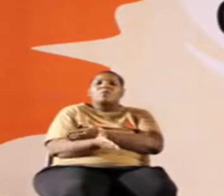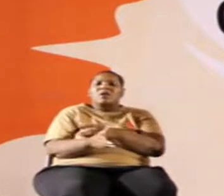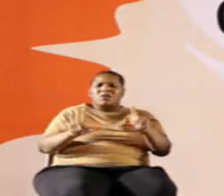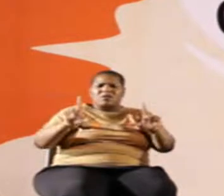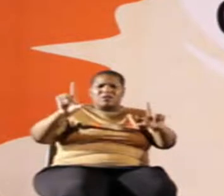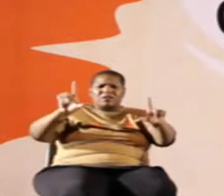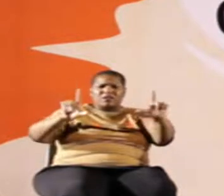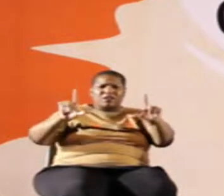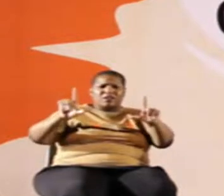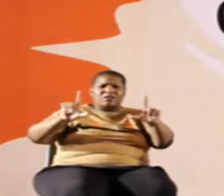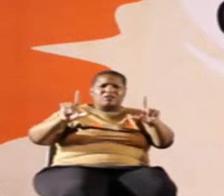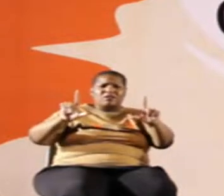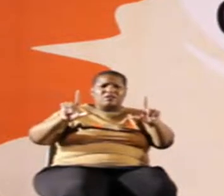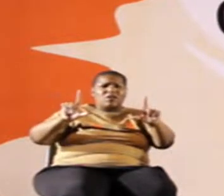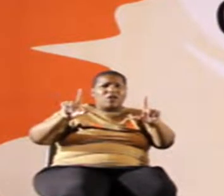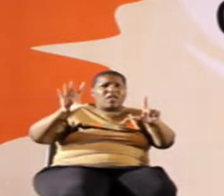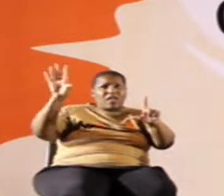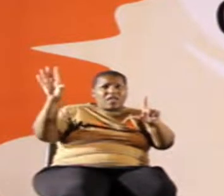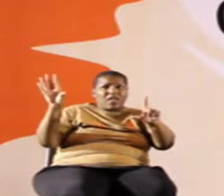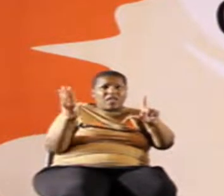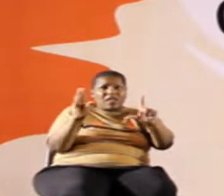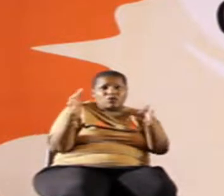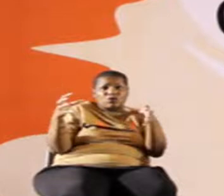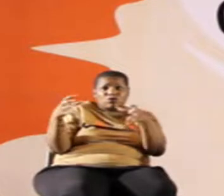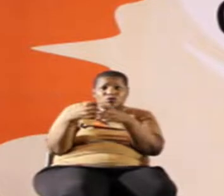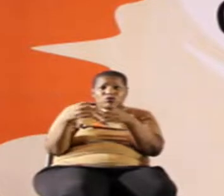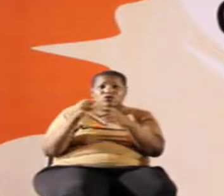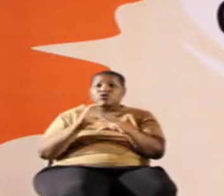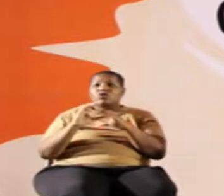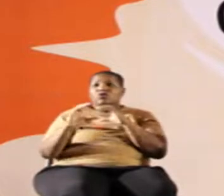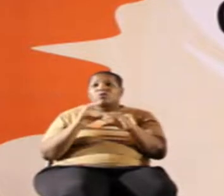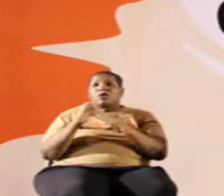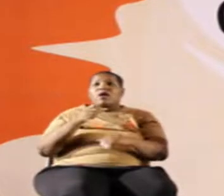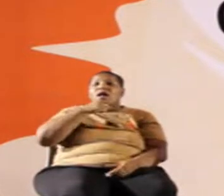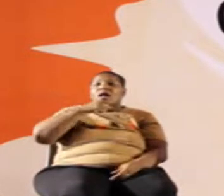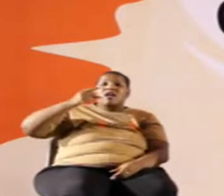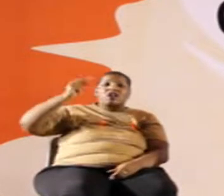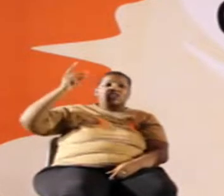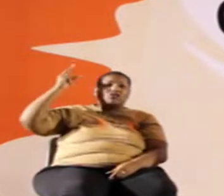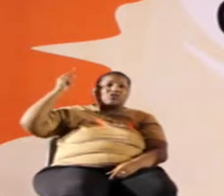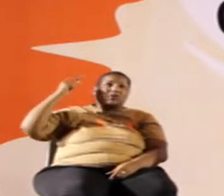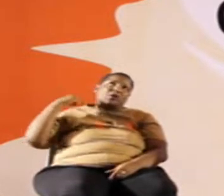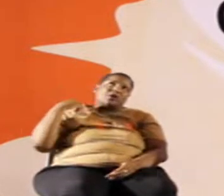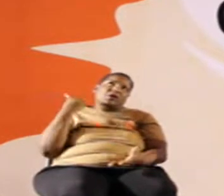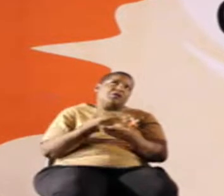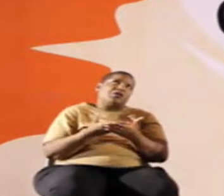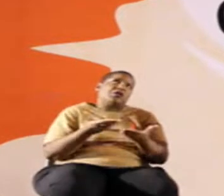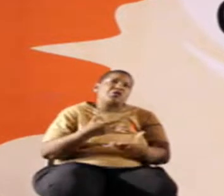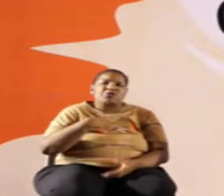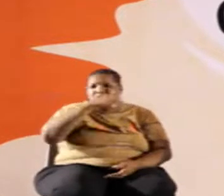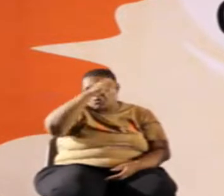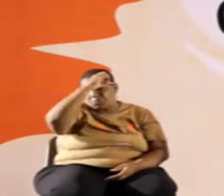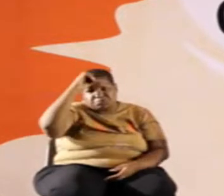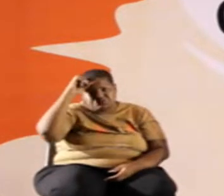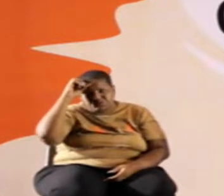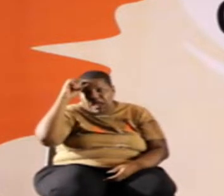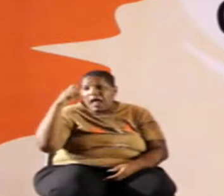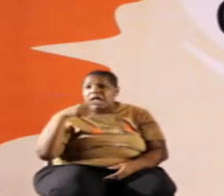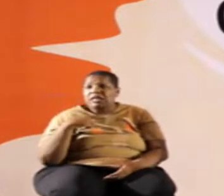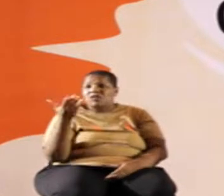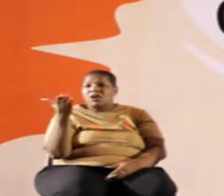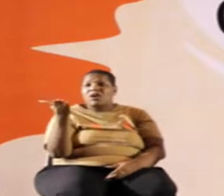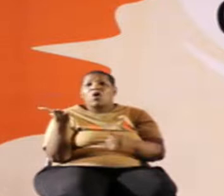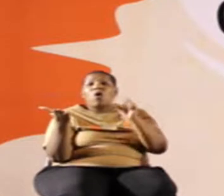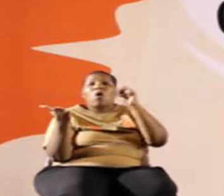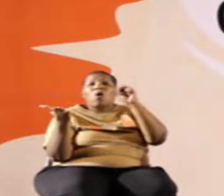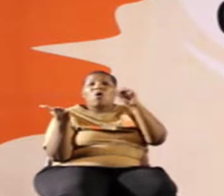Televisão, não é? É parte dos conglomerados de comunicação que antigamente, ou talvez até hoje, que eu sou uma ignorante nisso, estava na mão de 8